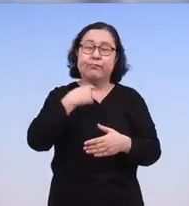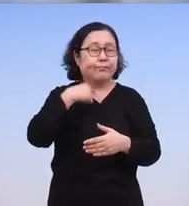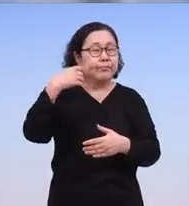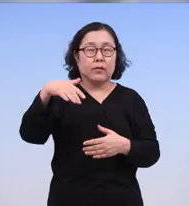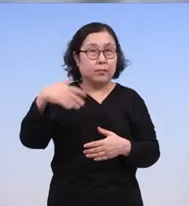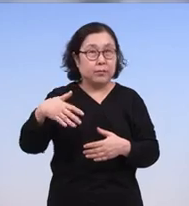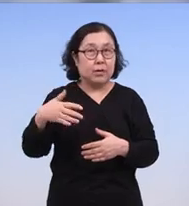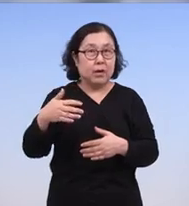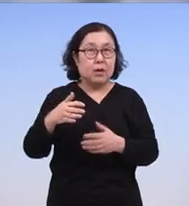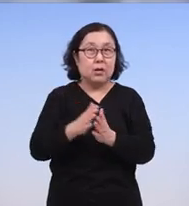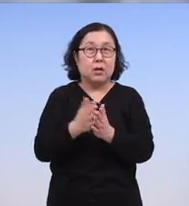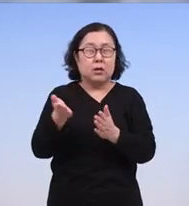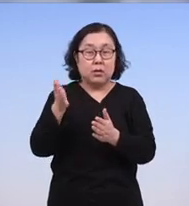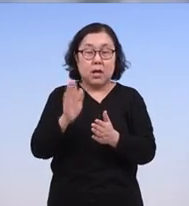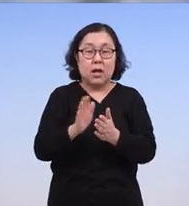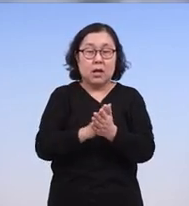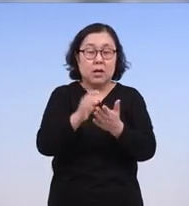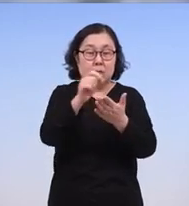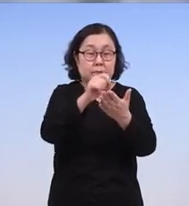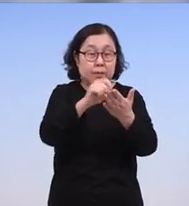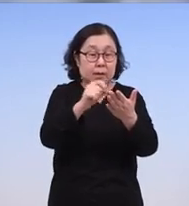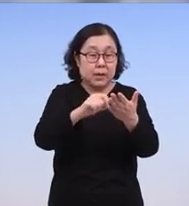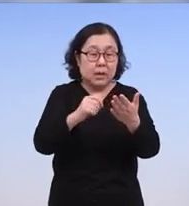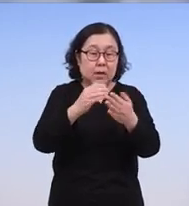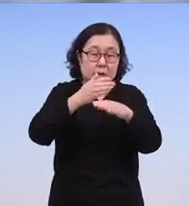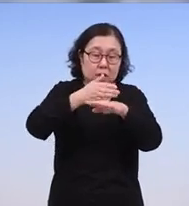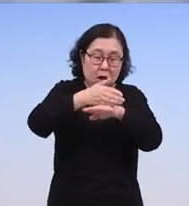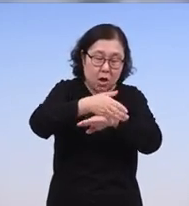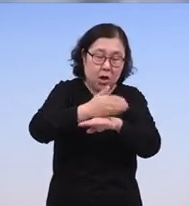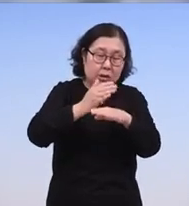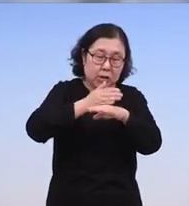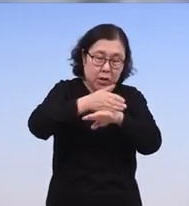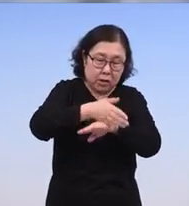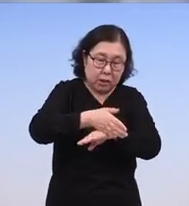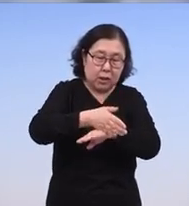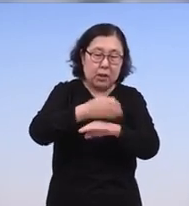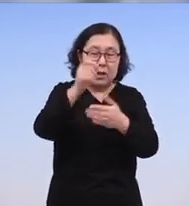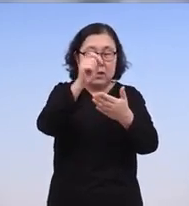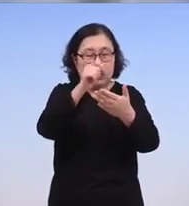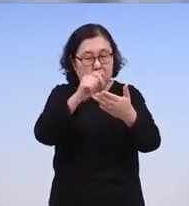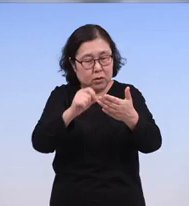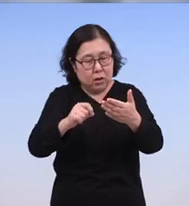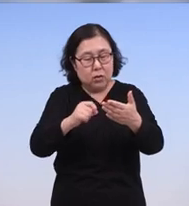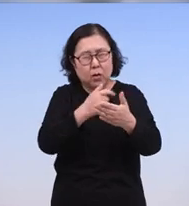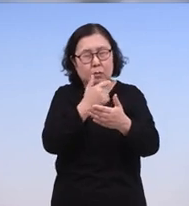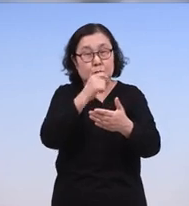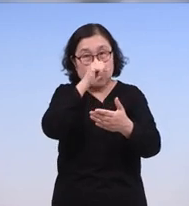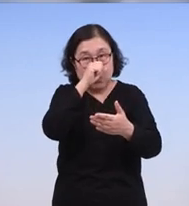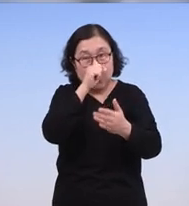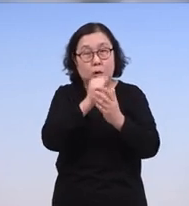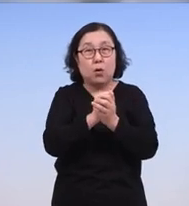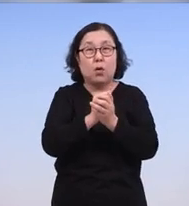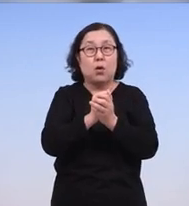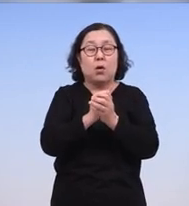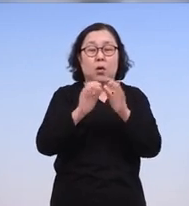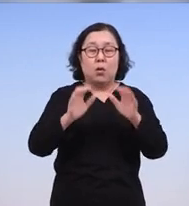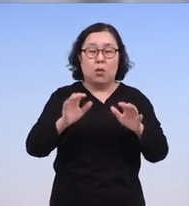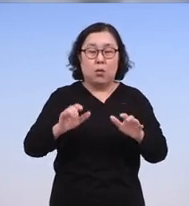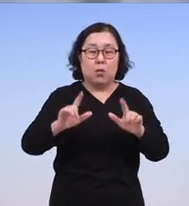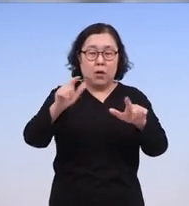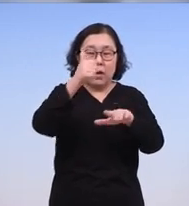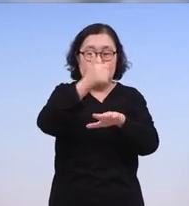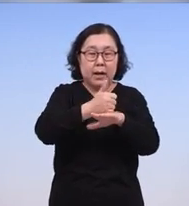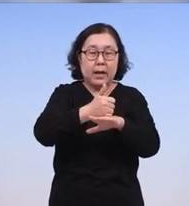아니거든요. 근데 이분이 그 필사의 의미를 천천히 걸을 수 있어서 고마운 시간이었는데, 특별히